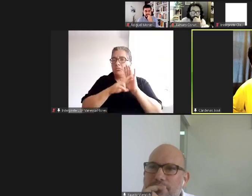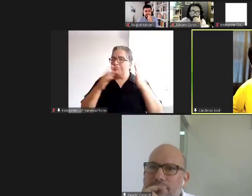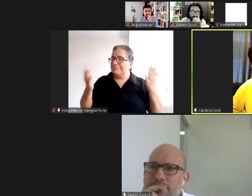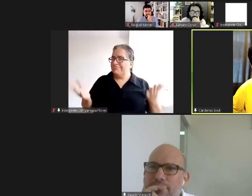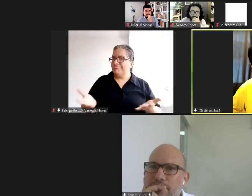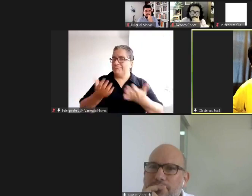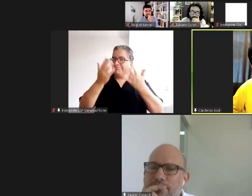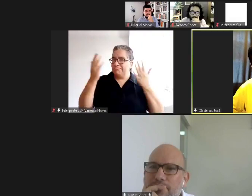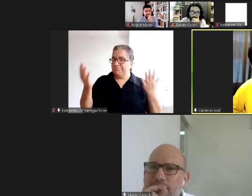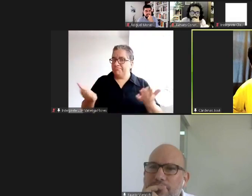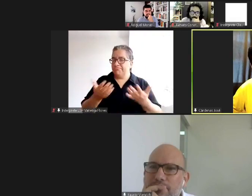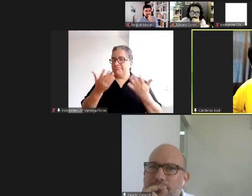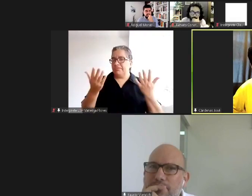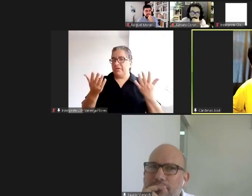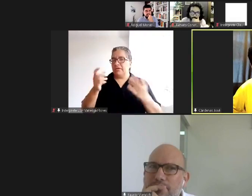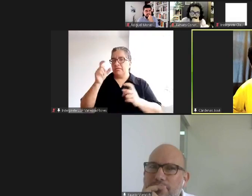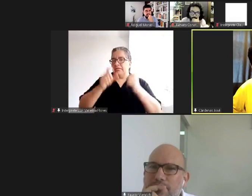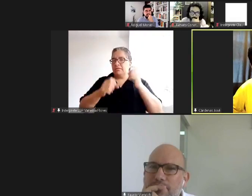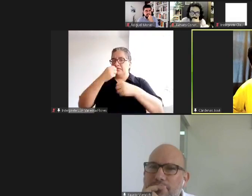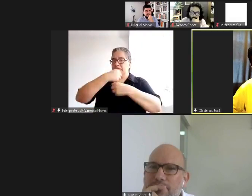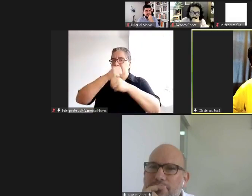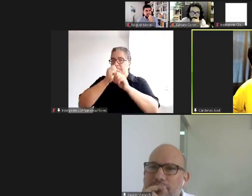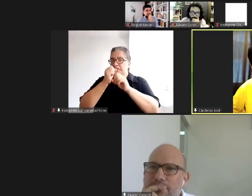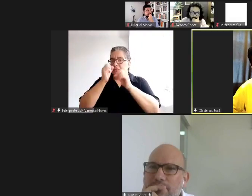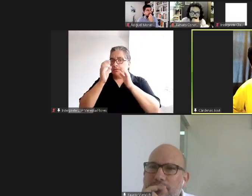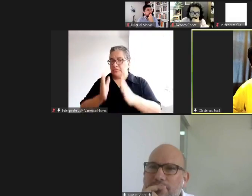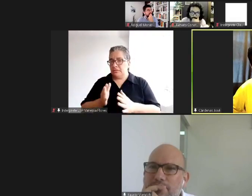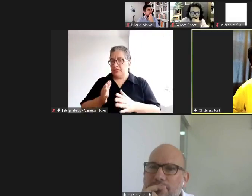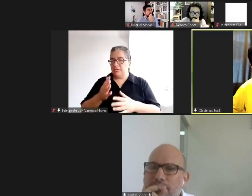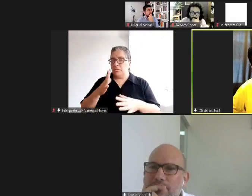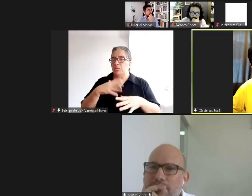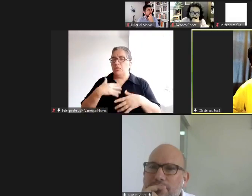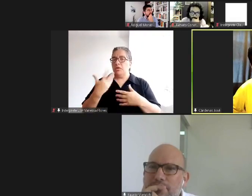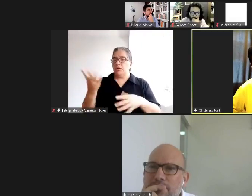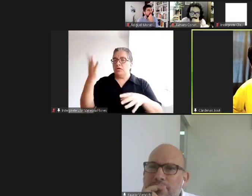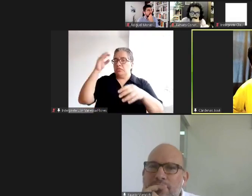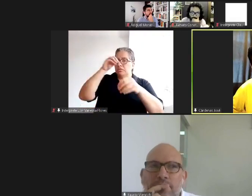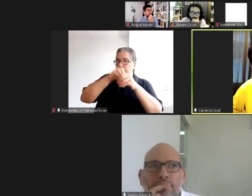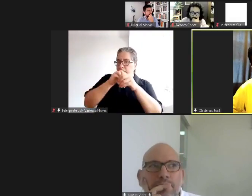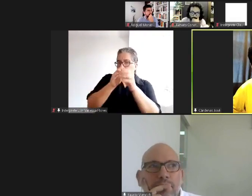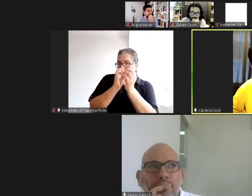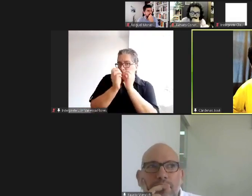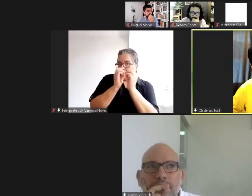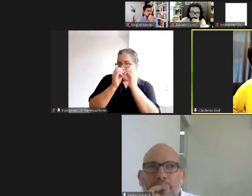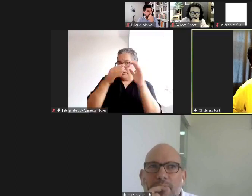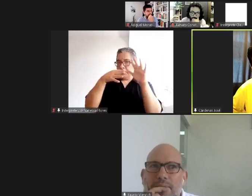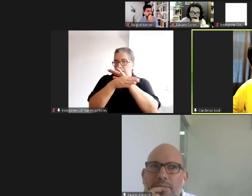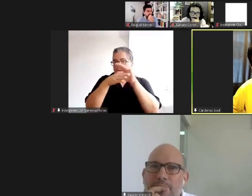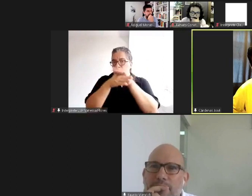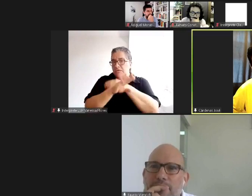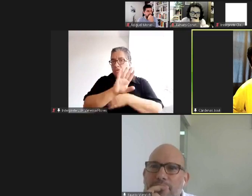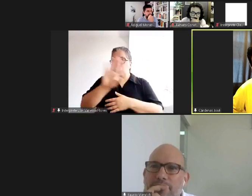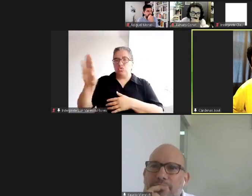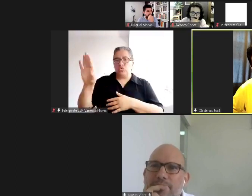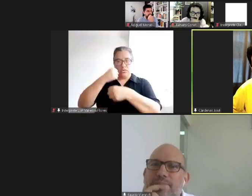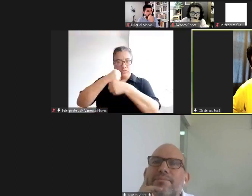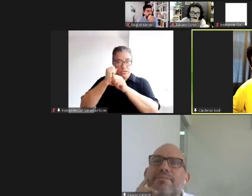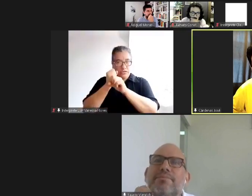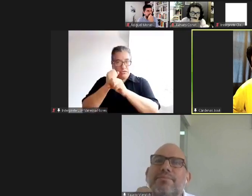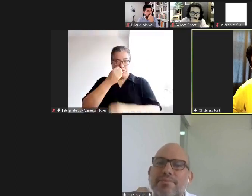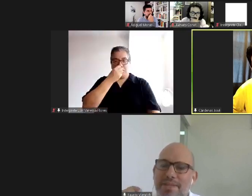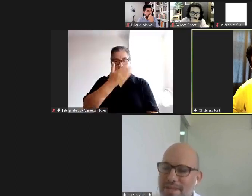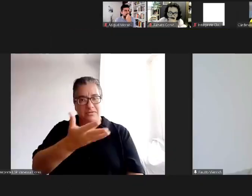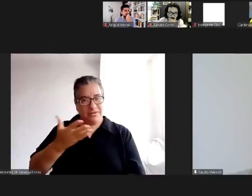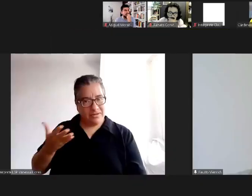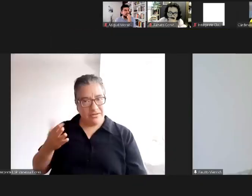manera a los creadores para que incluyan elementos de accesibilidad en sus creaciones. Bienvenido,